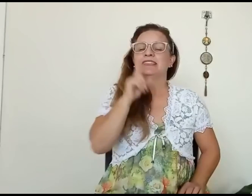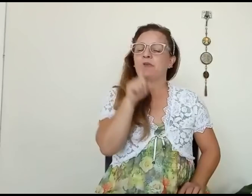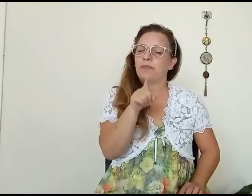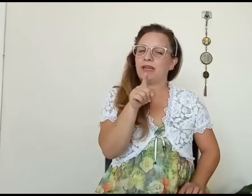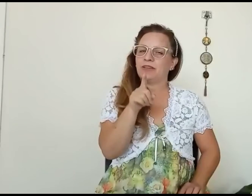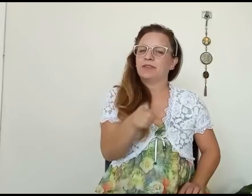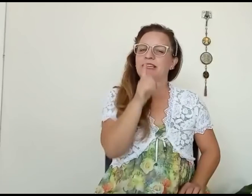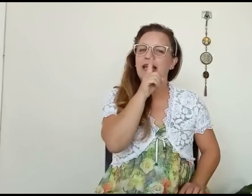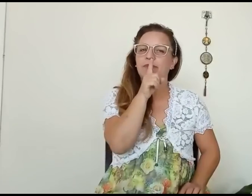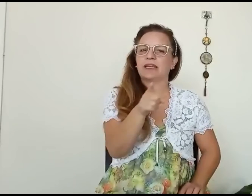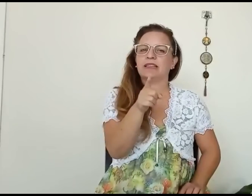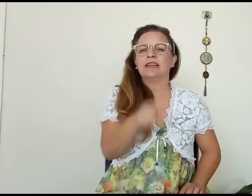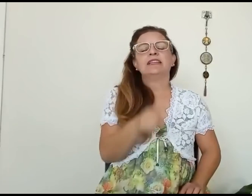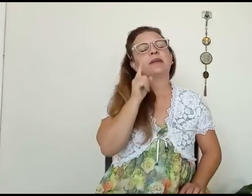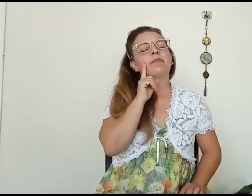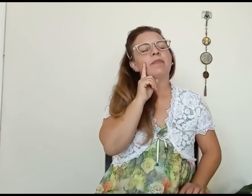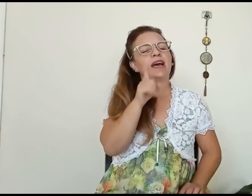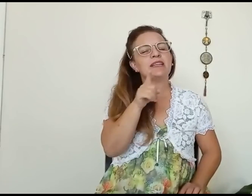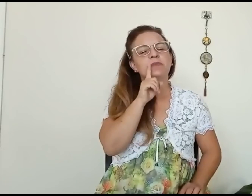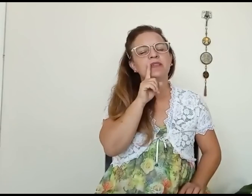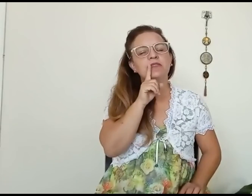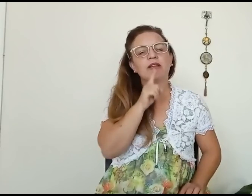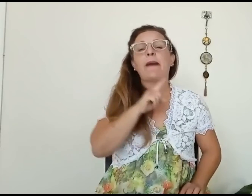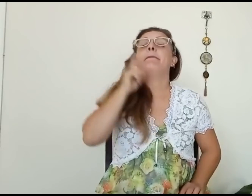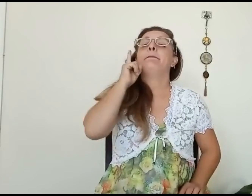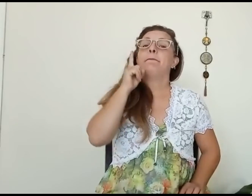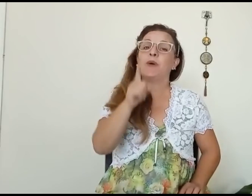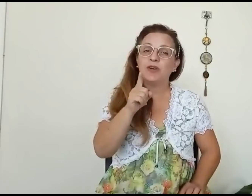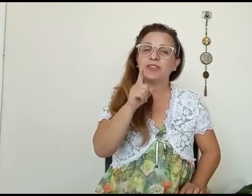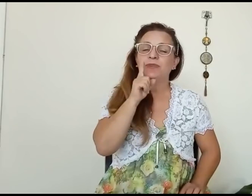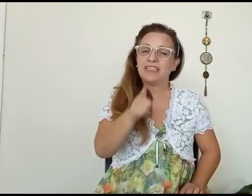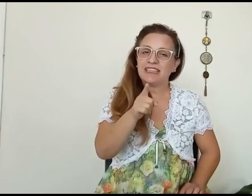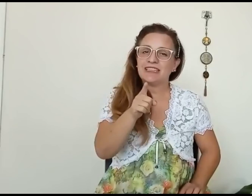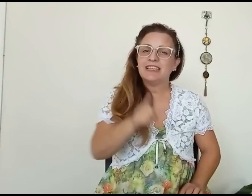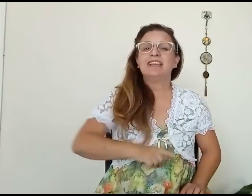Não percam que amanhã tem mais uma história muito bonita